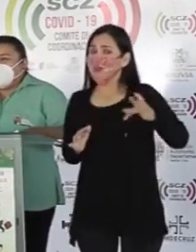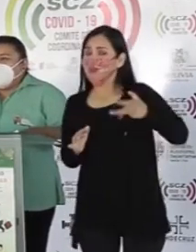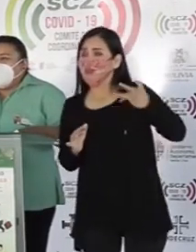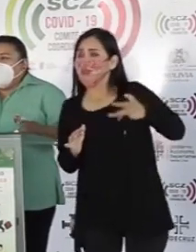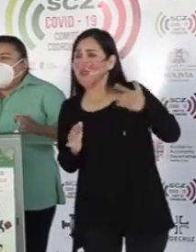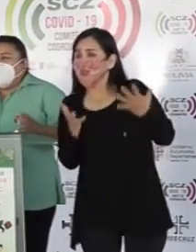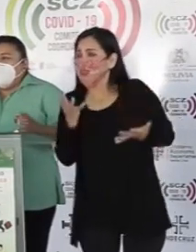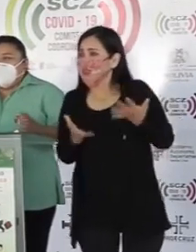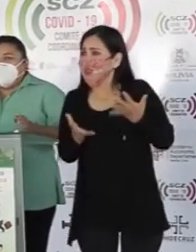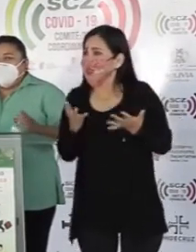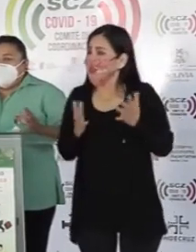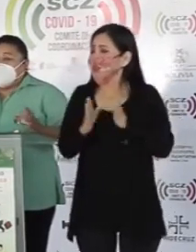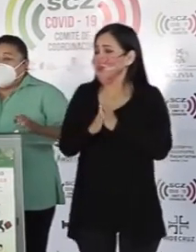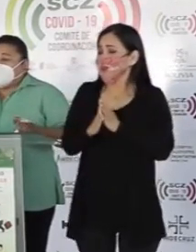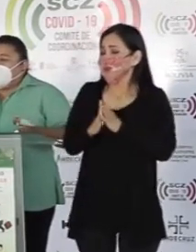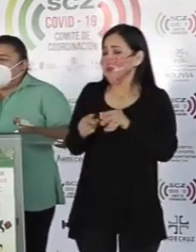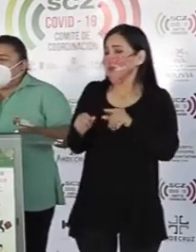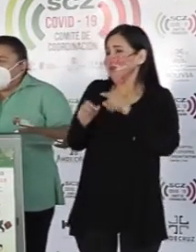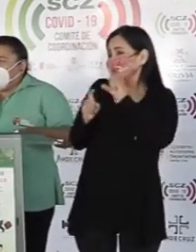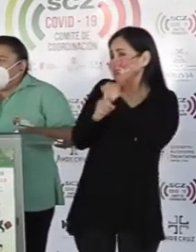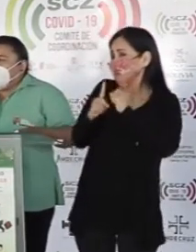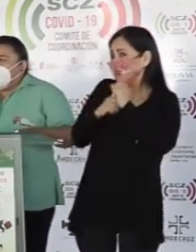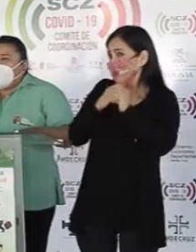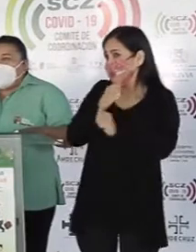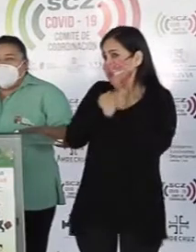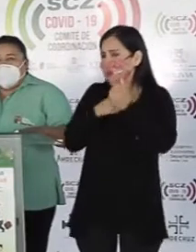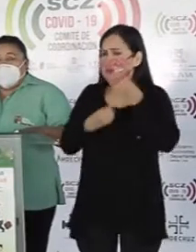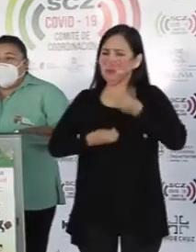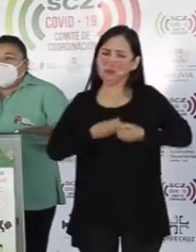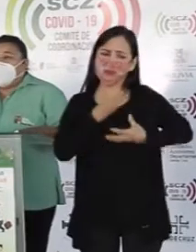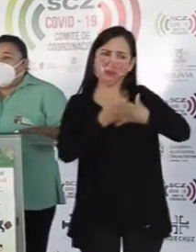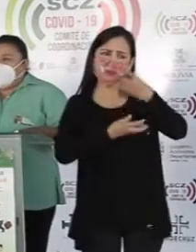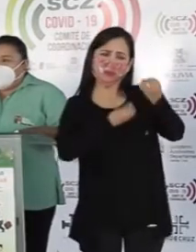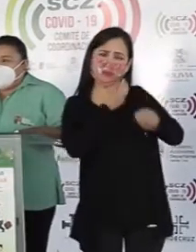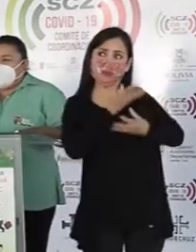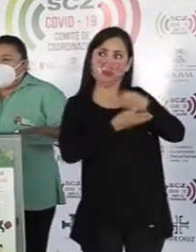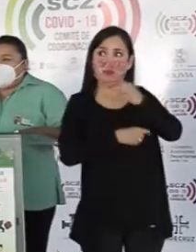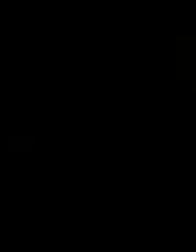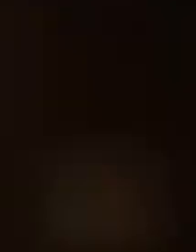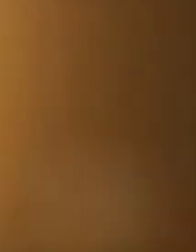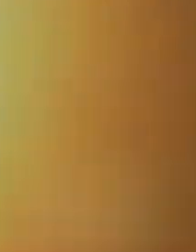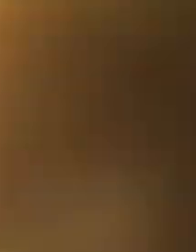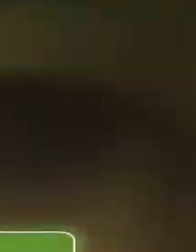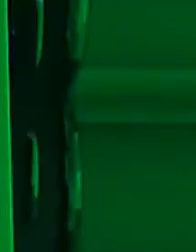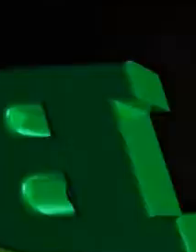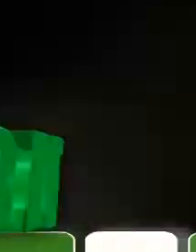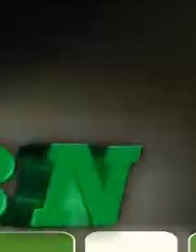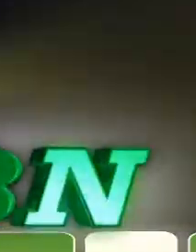sintiéndose en una situación de riesgo o algo de que ellos desconocen.